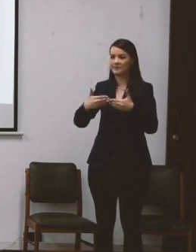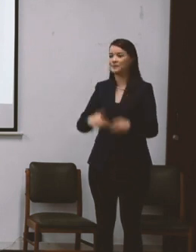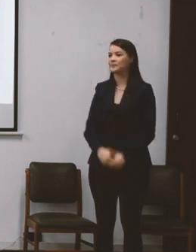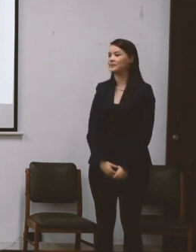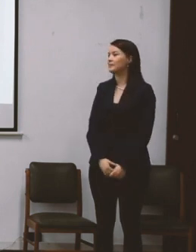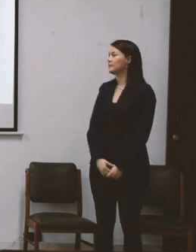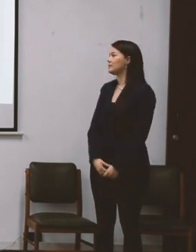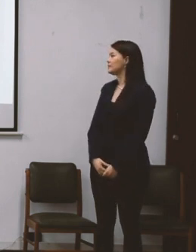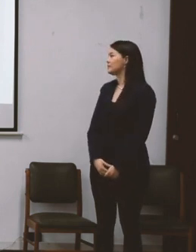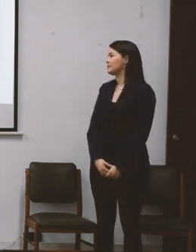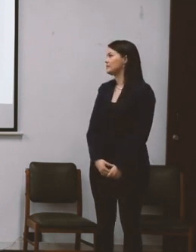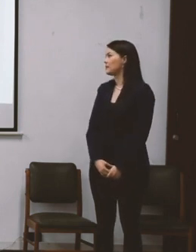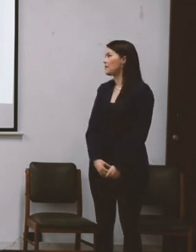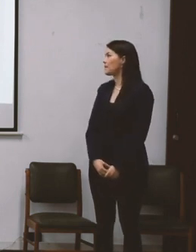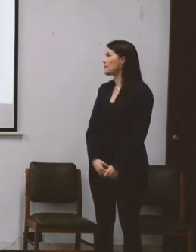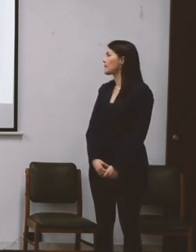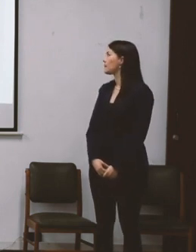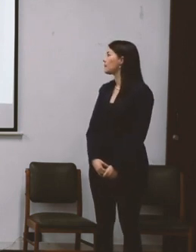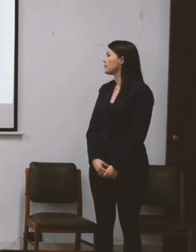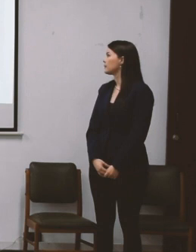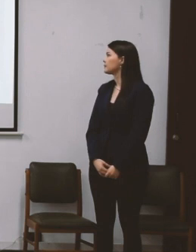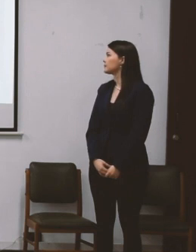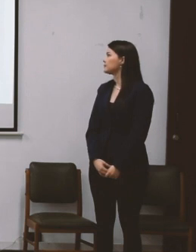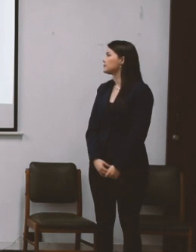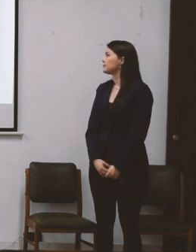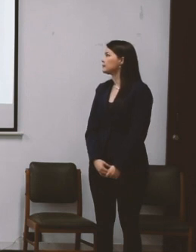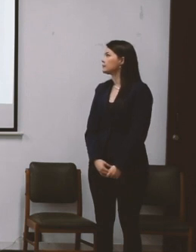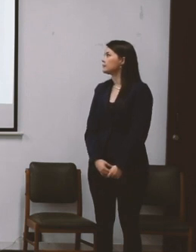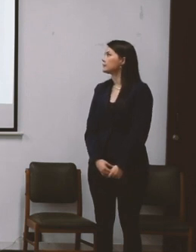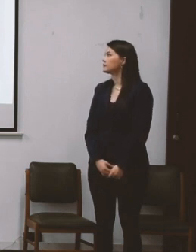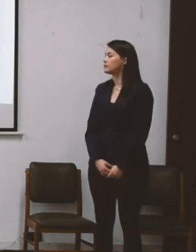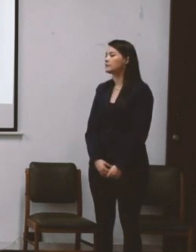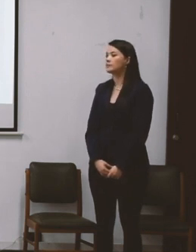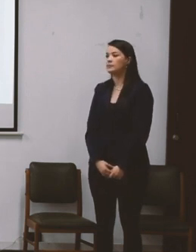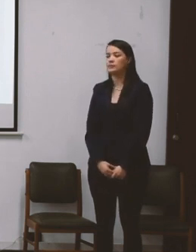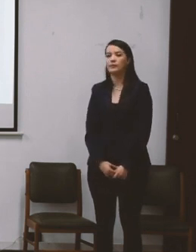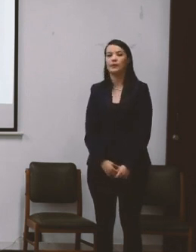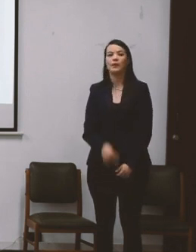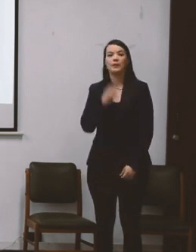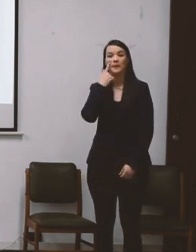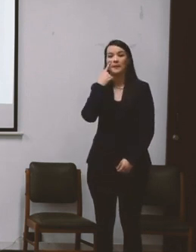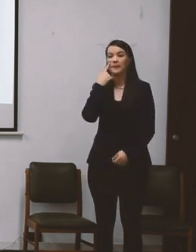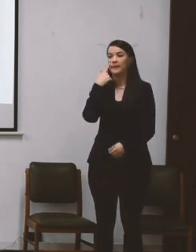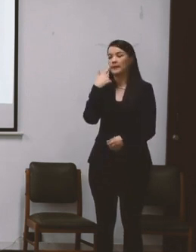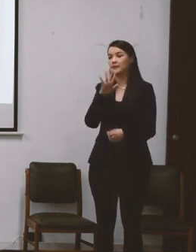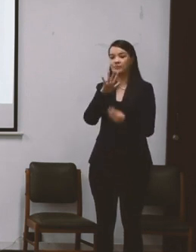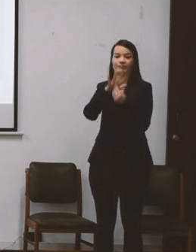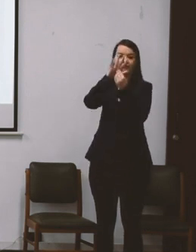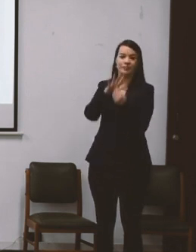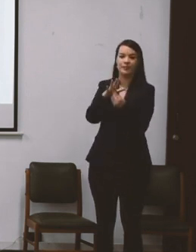¿no? Bueno, el problema de la exclusión parece solucionarse muchas veces mediante el trabajo,